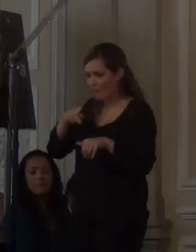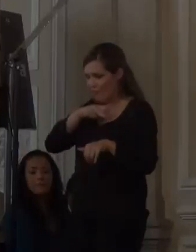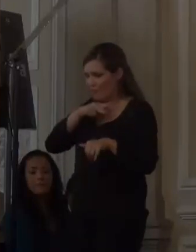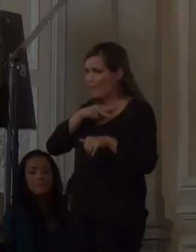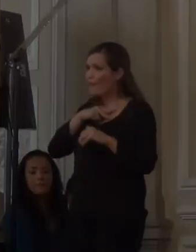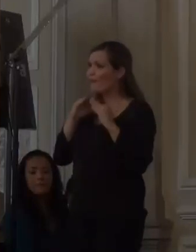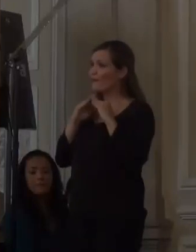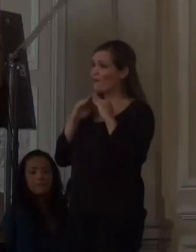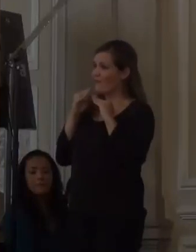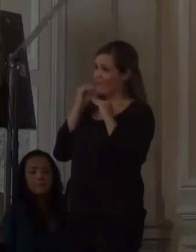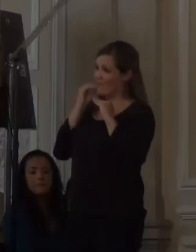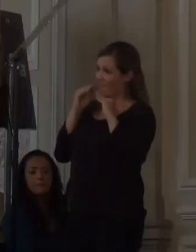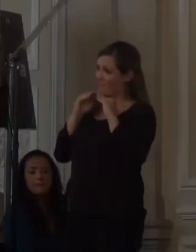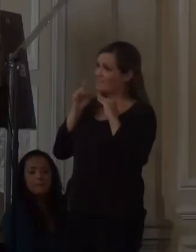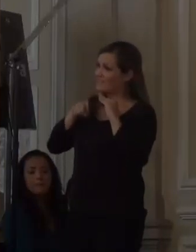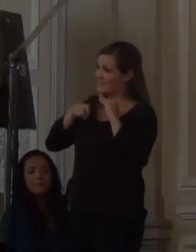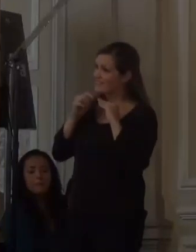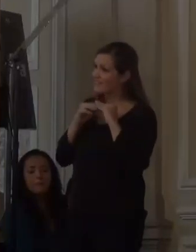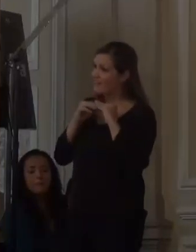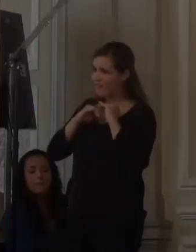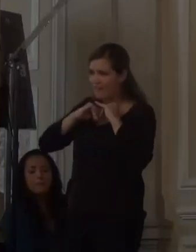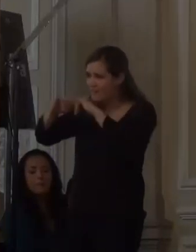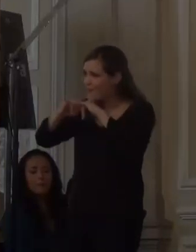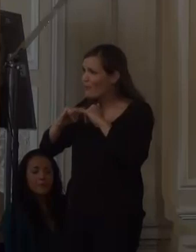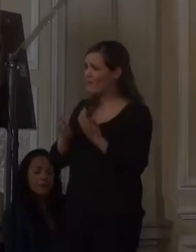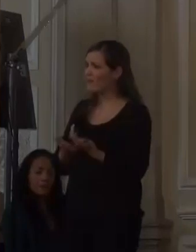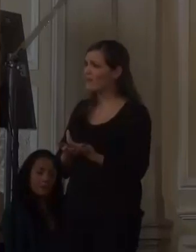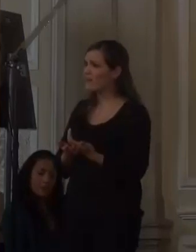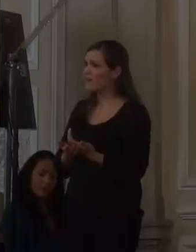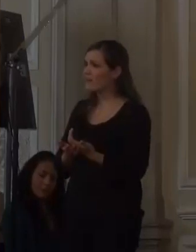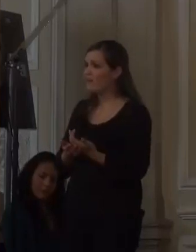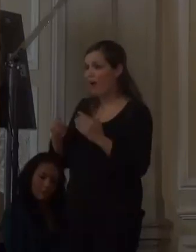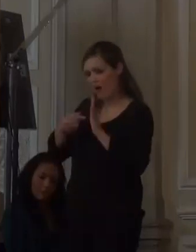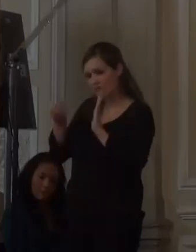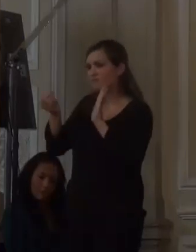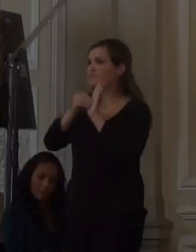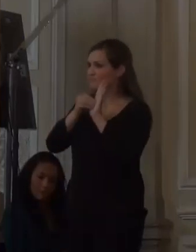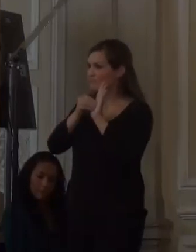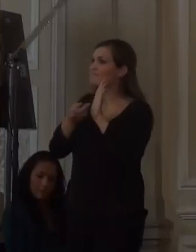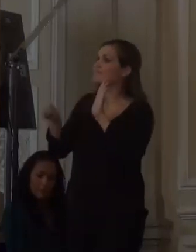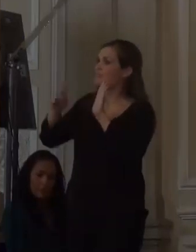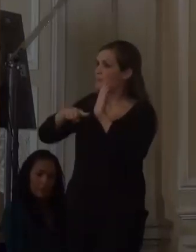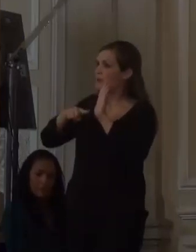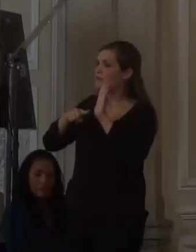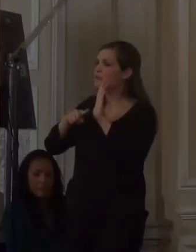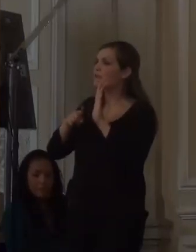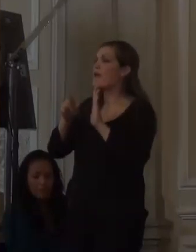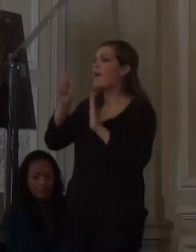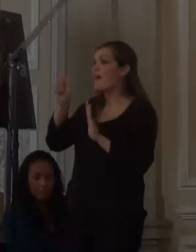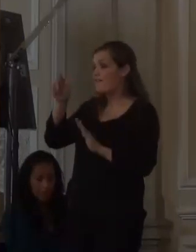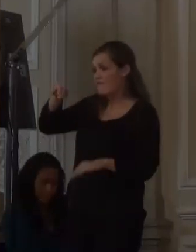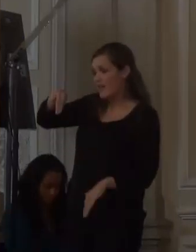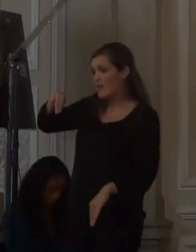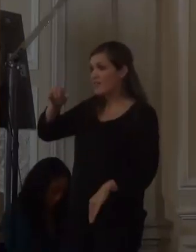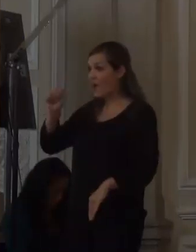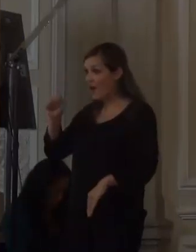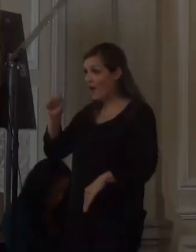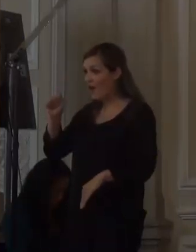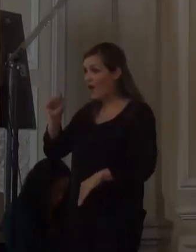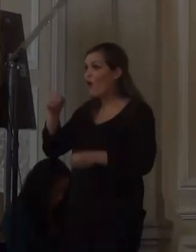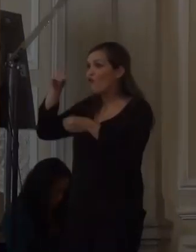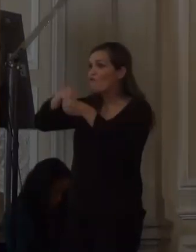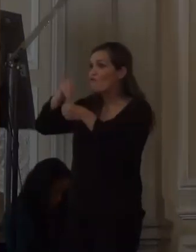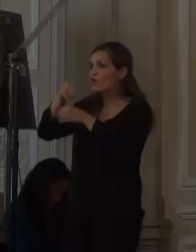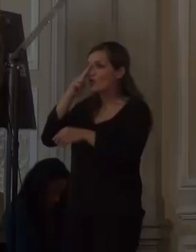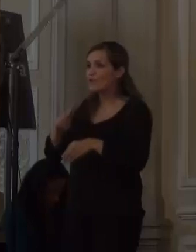propio donde vivir. Y también hay medidas en esta dirección. El Fondo Nacional del Ahorro